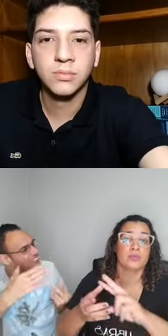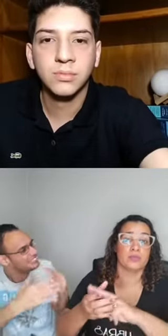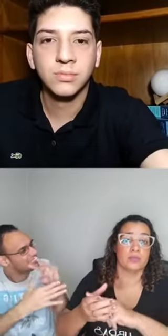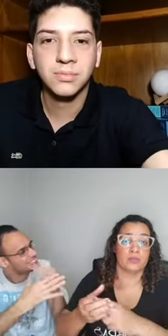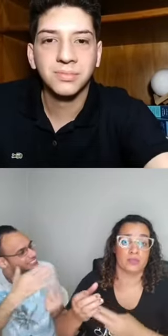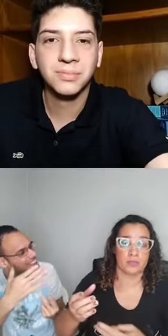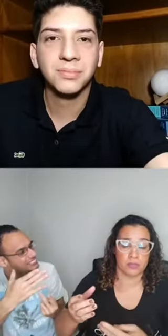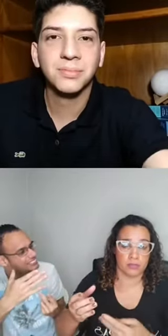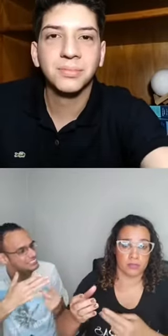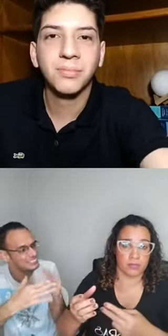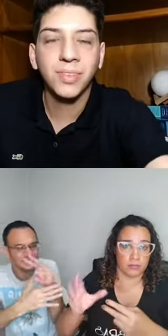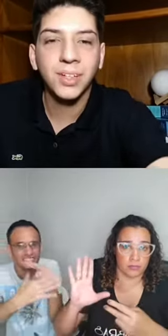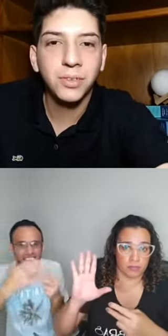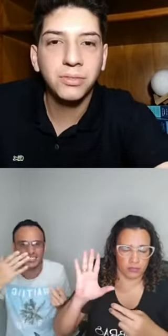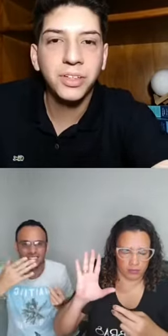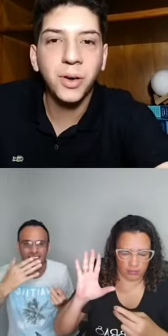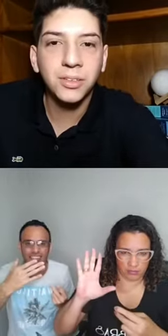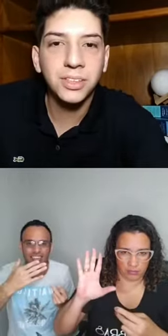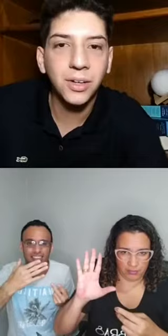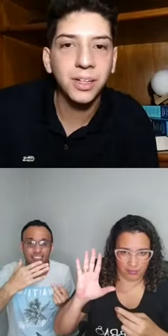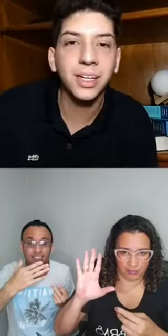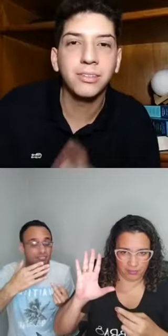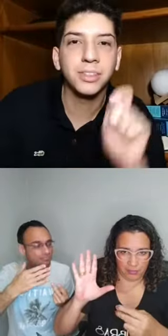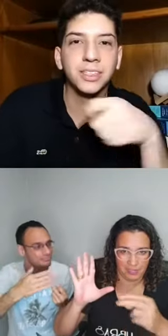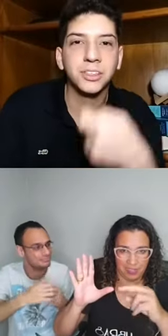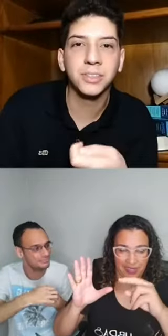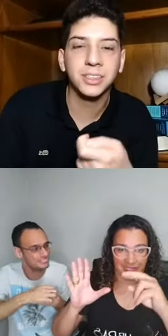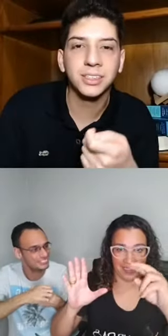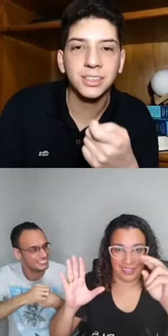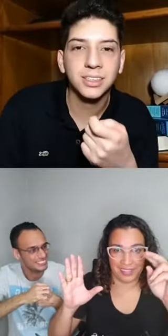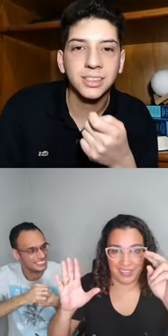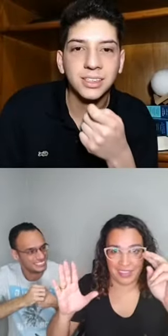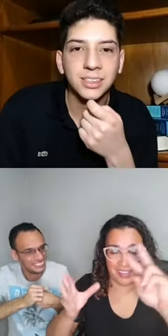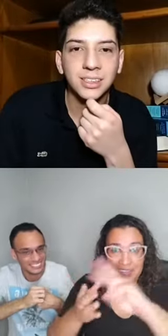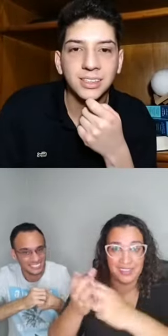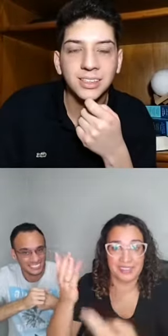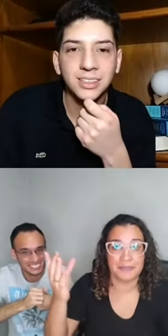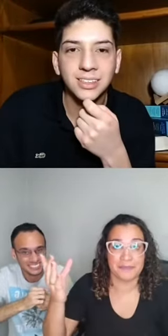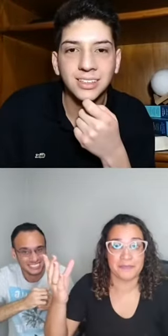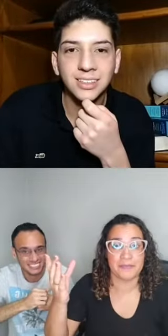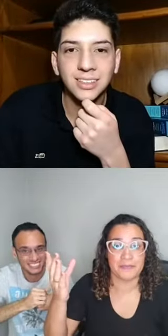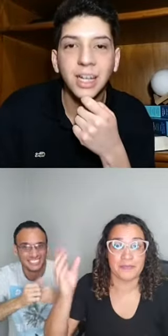fugiu. Não vi qual é o sinal, o que que ele fez?